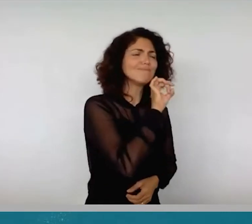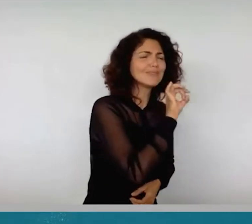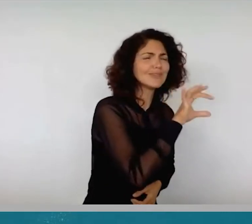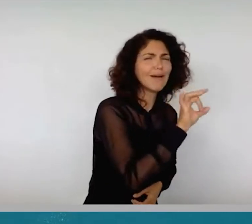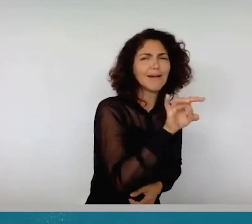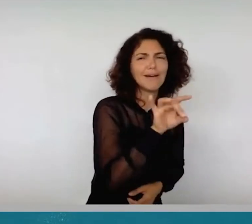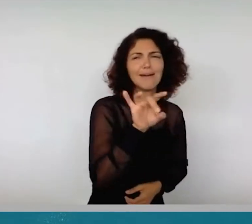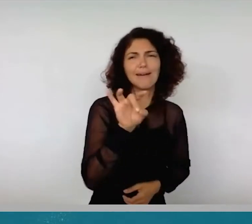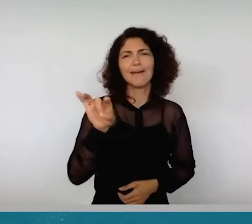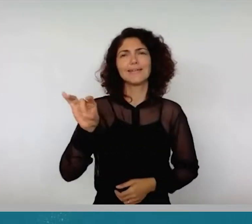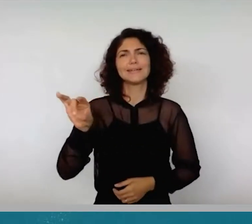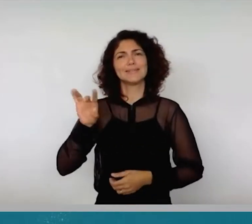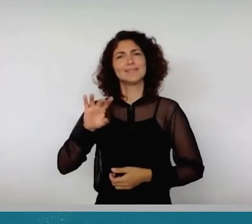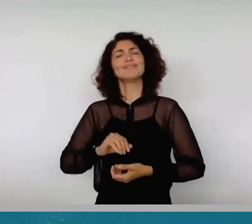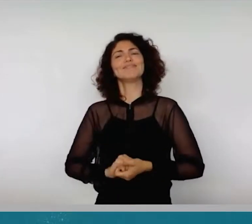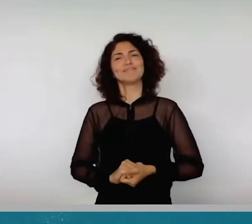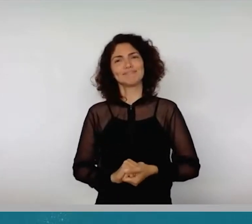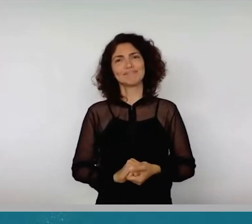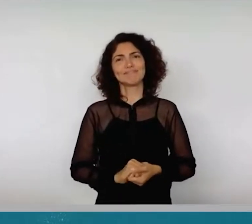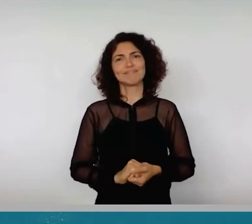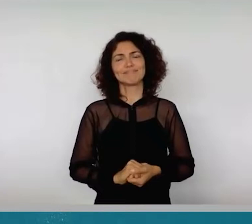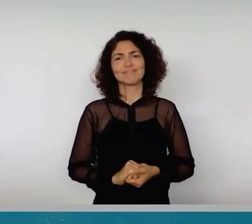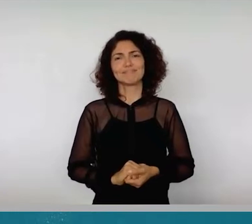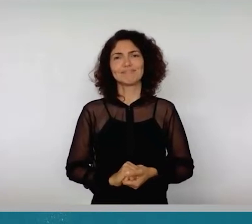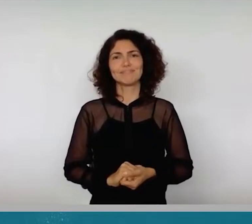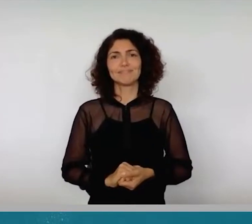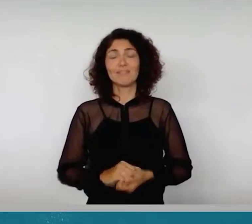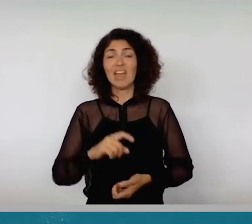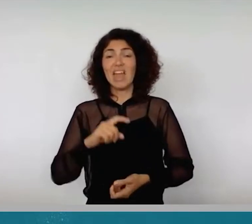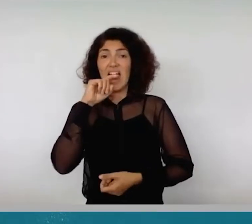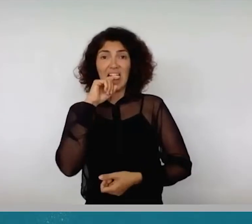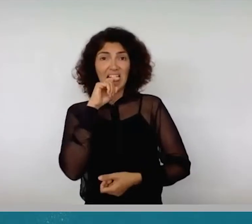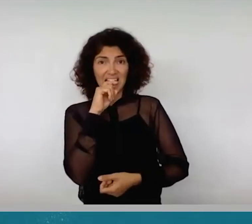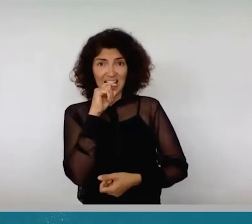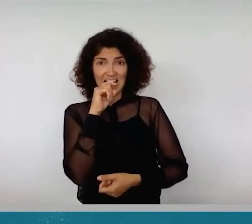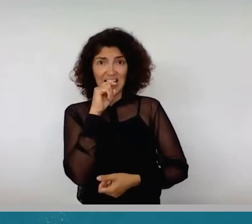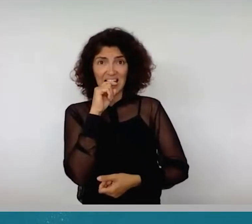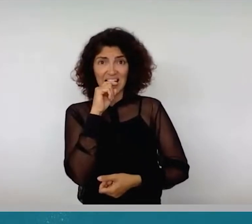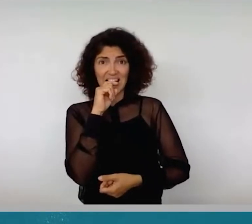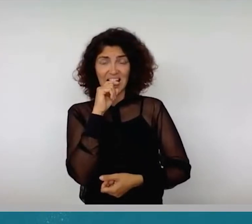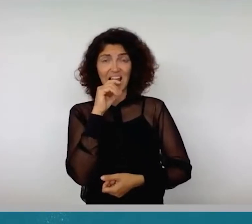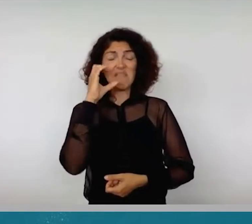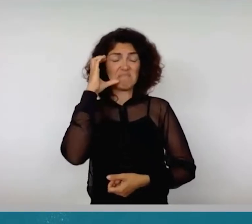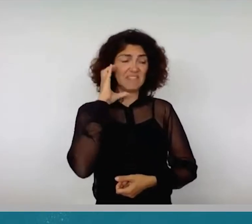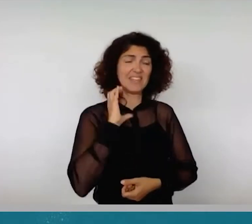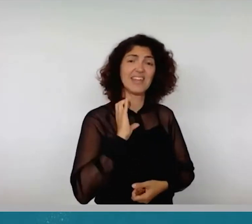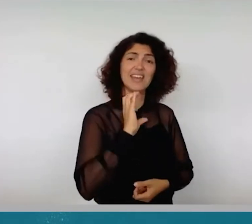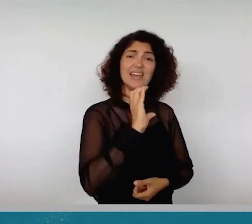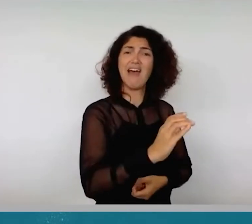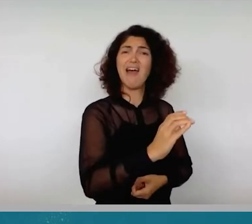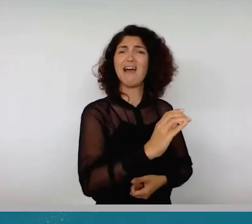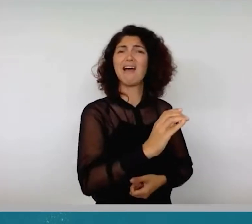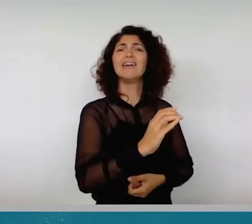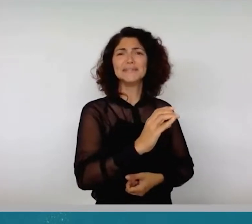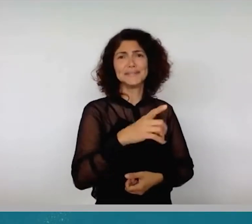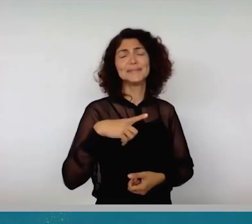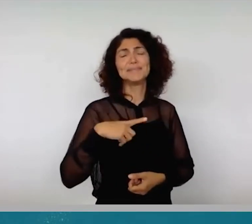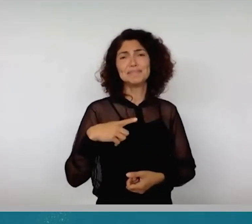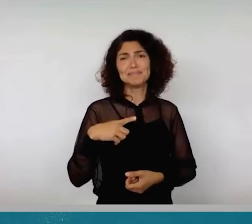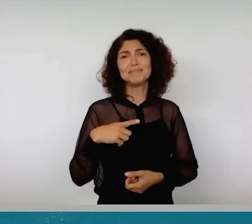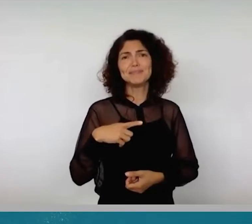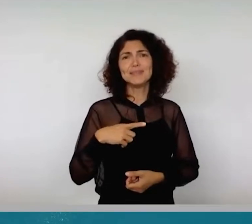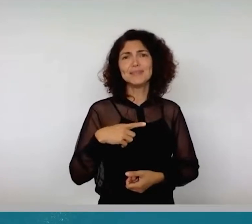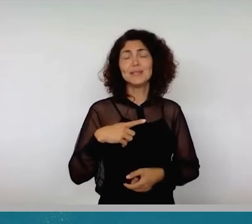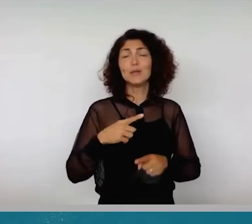inveja. Caim não teria inveja quando Deus se agradou de